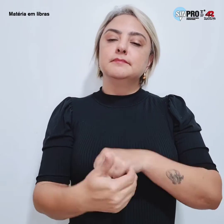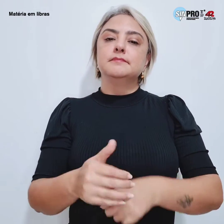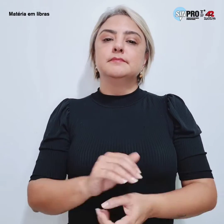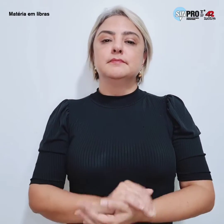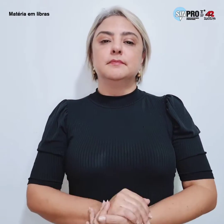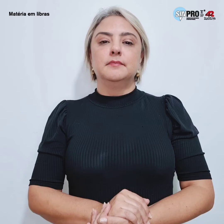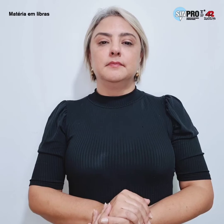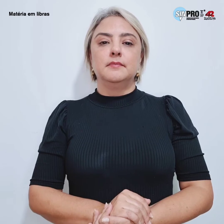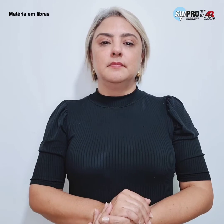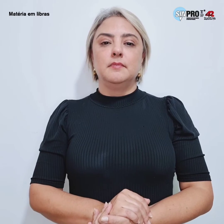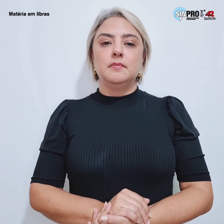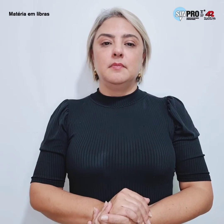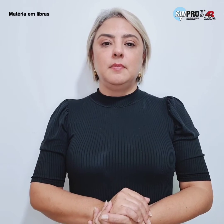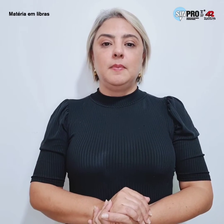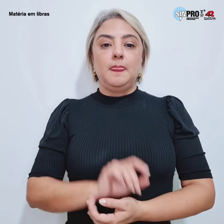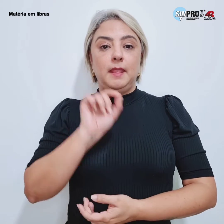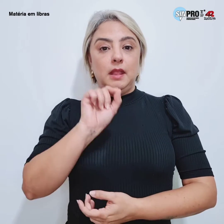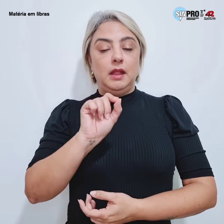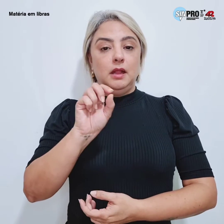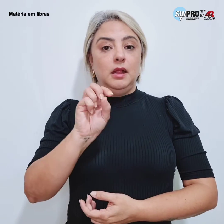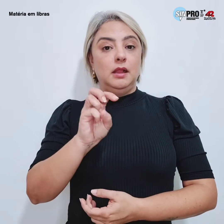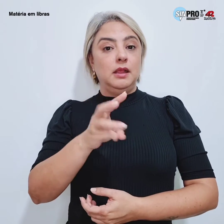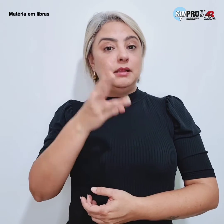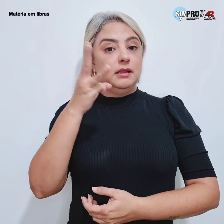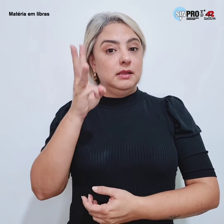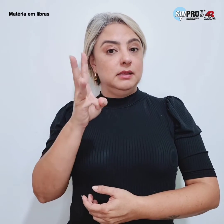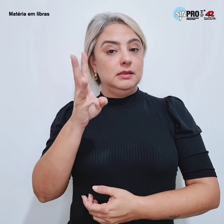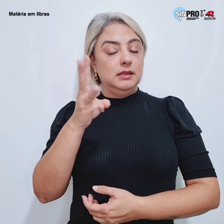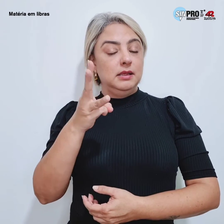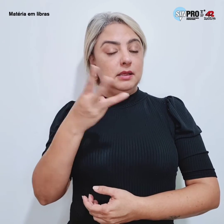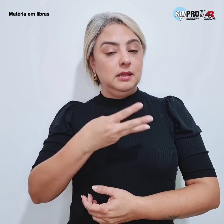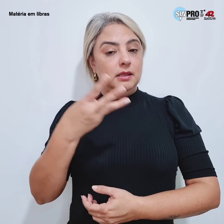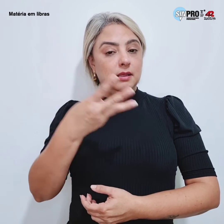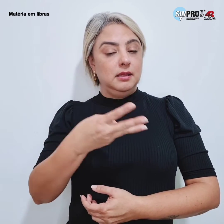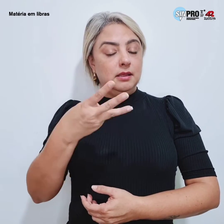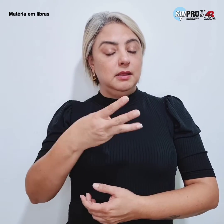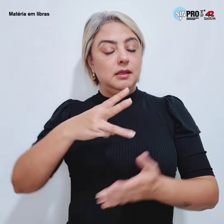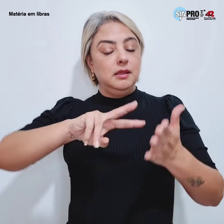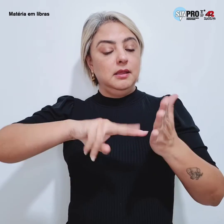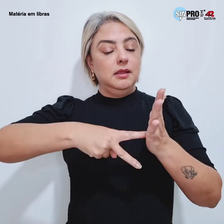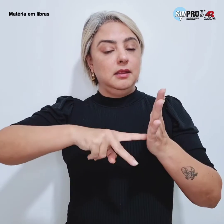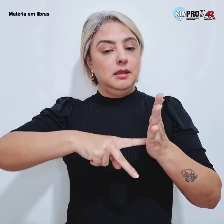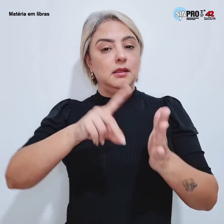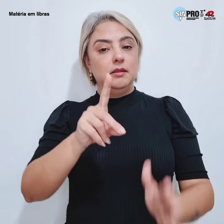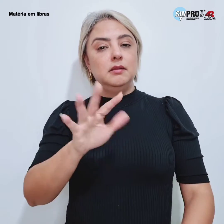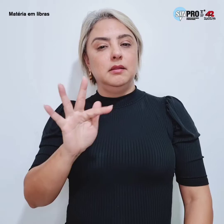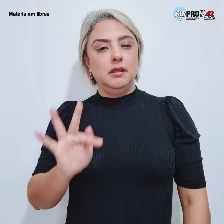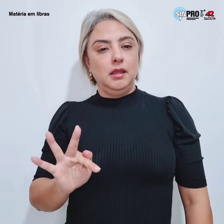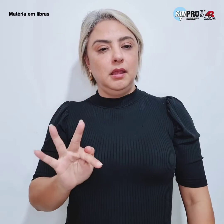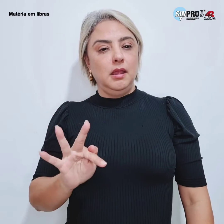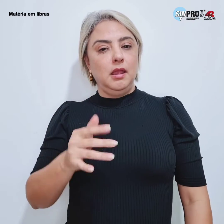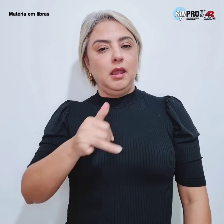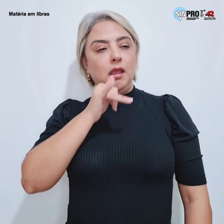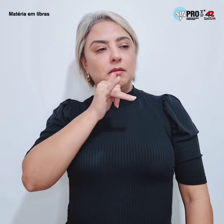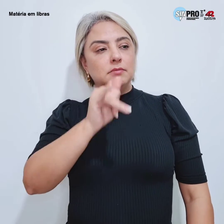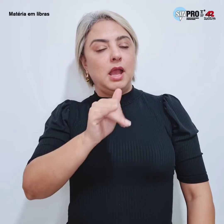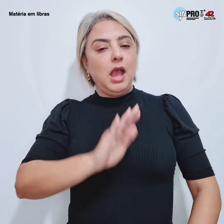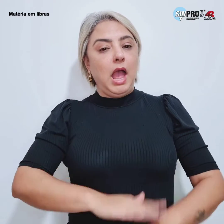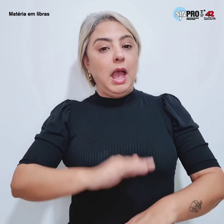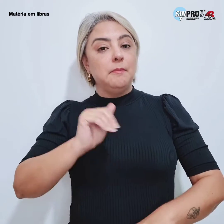Covid-19. Nesta terceira matéria, o Simpro-DF considera que a maior vitória da